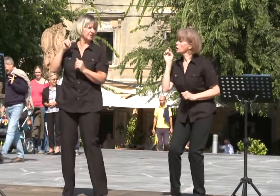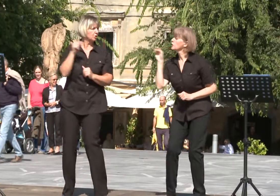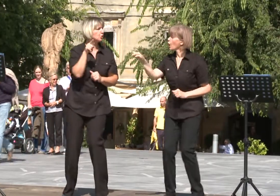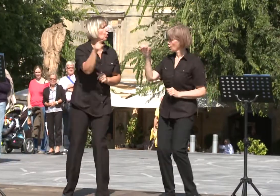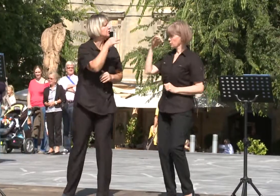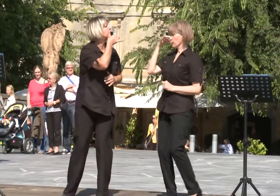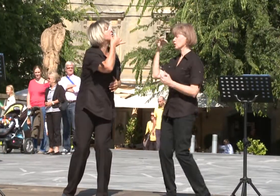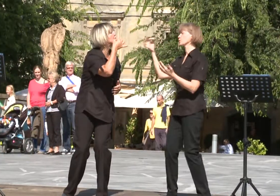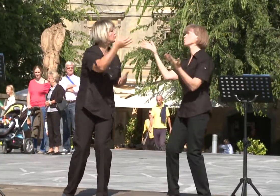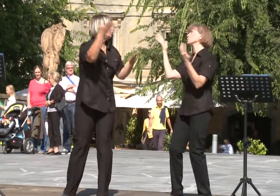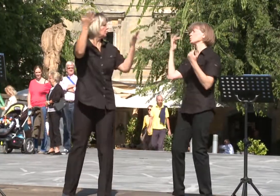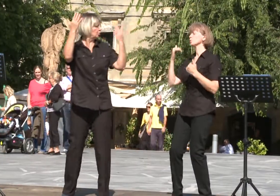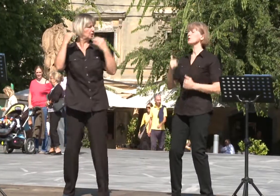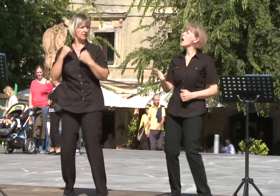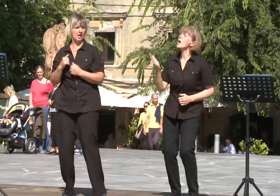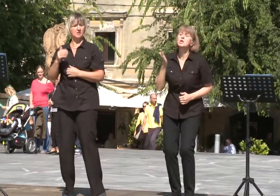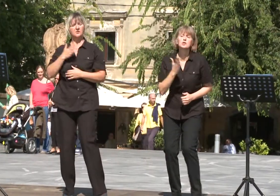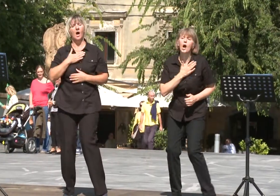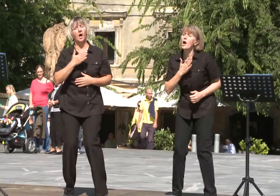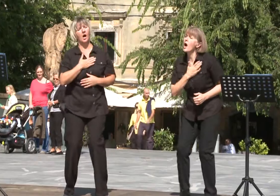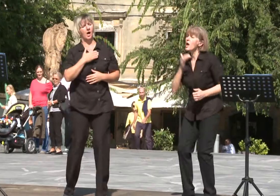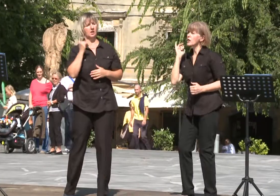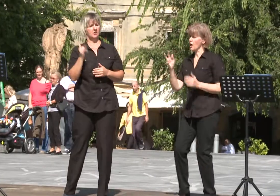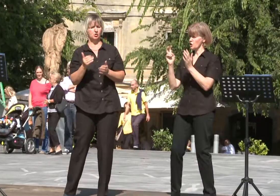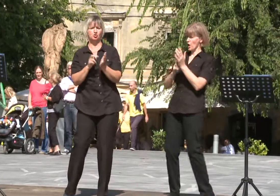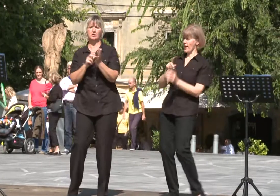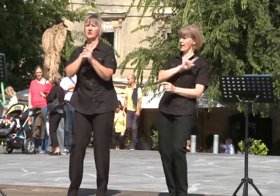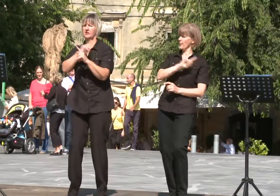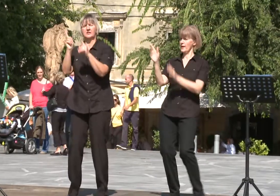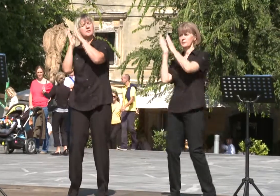jo sprašuje, zakaj da še ne spi.